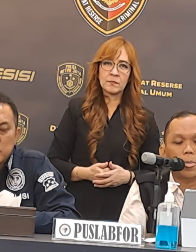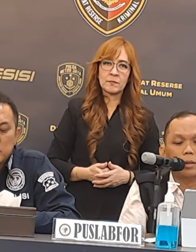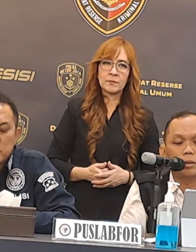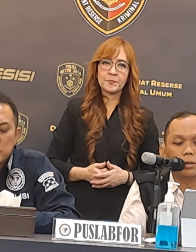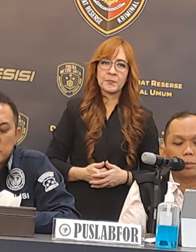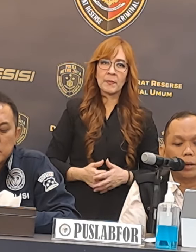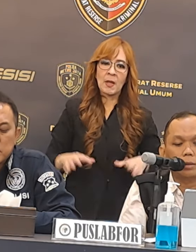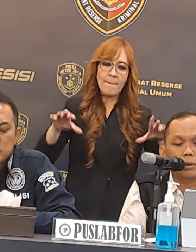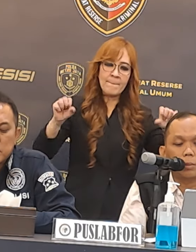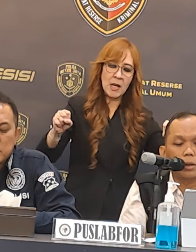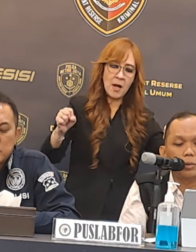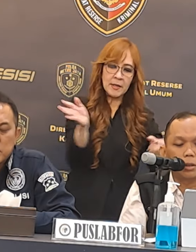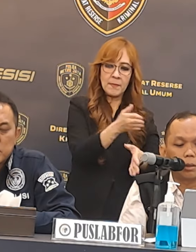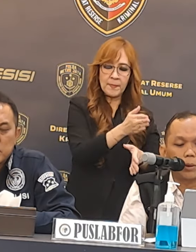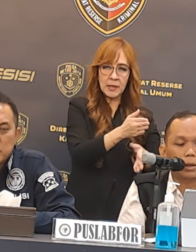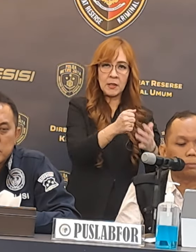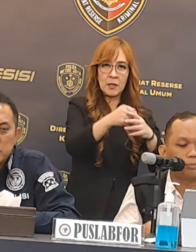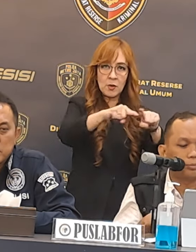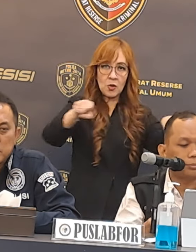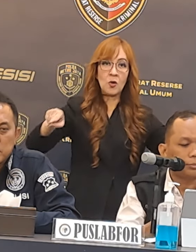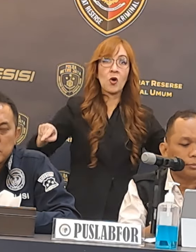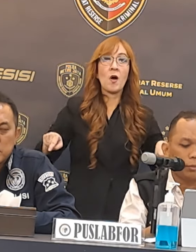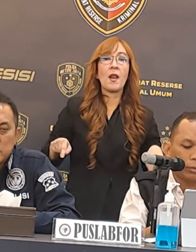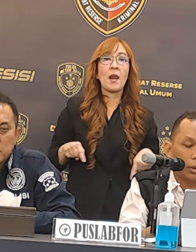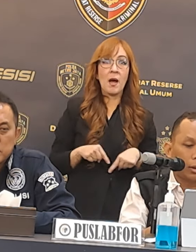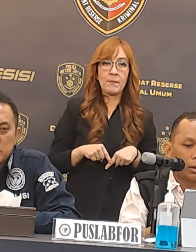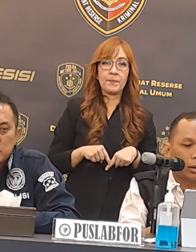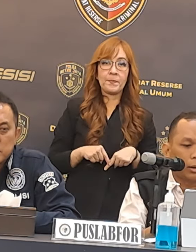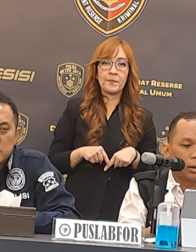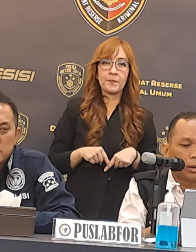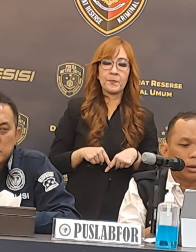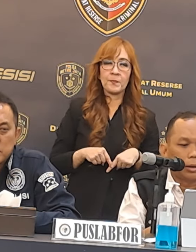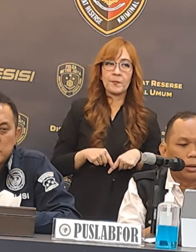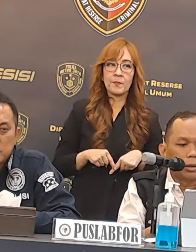kolam renang. Jadi saya sampaikan sudah, Pak Dir sudah disampaikan.